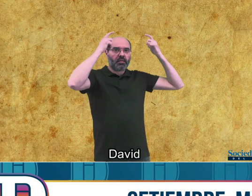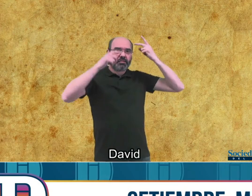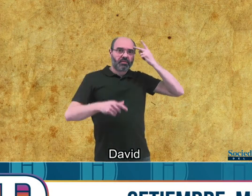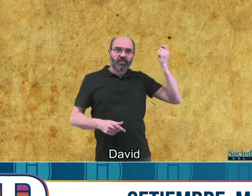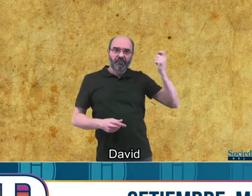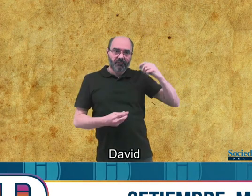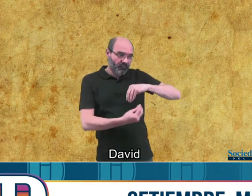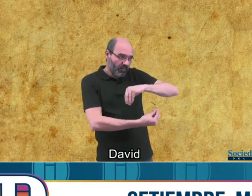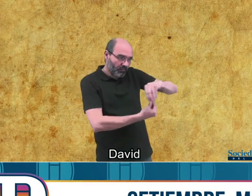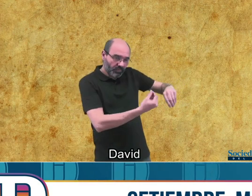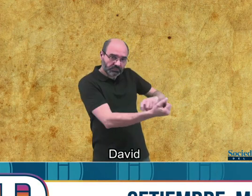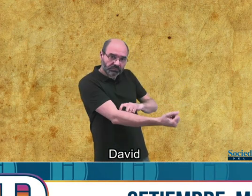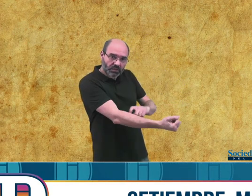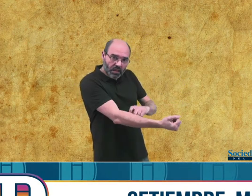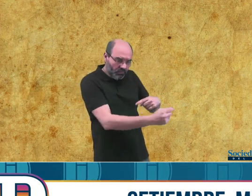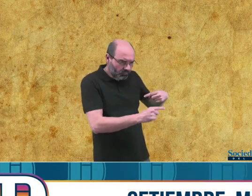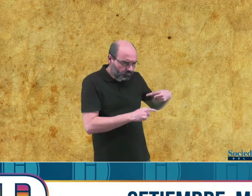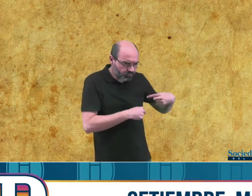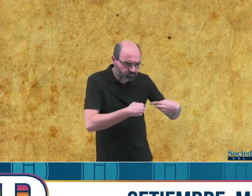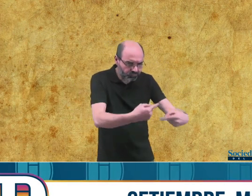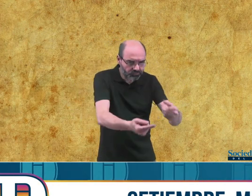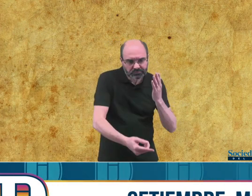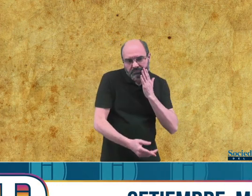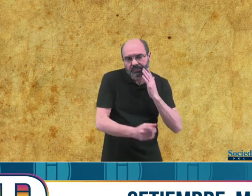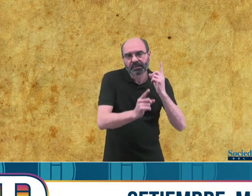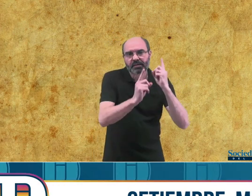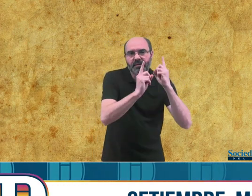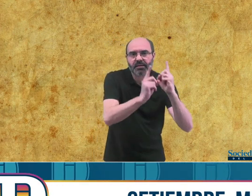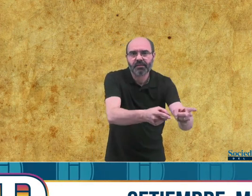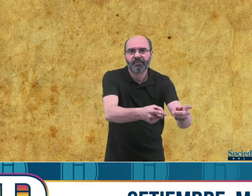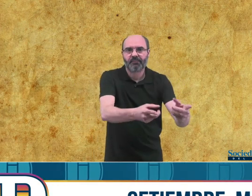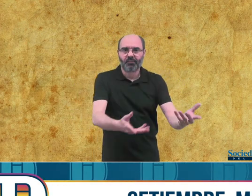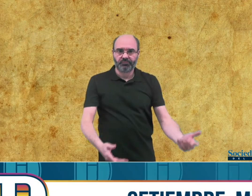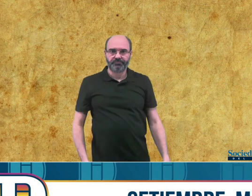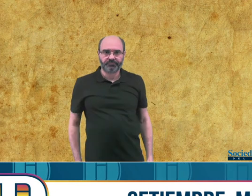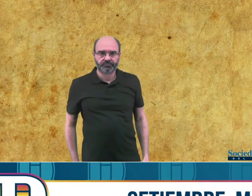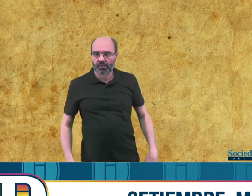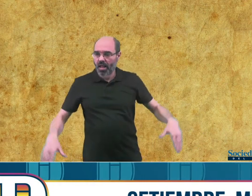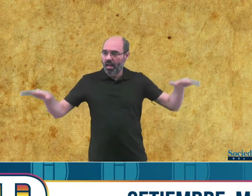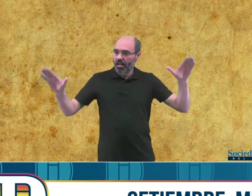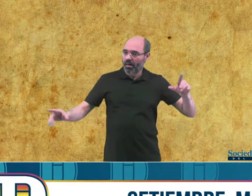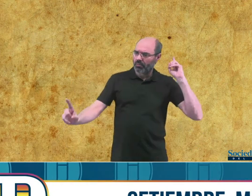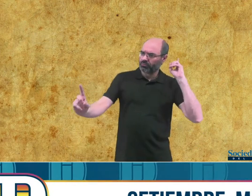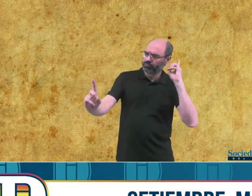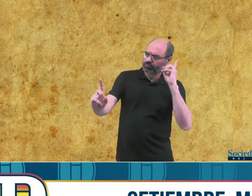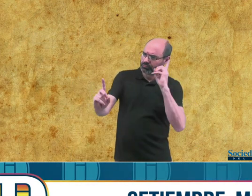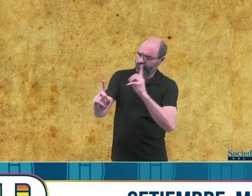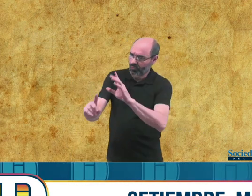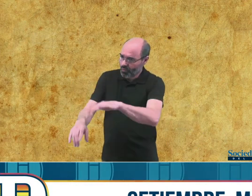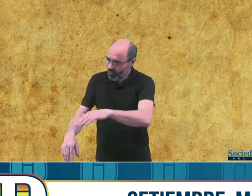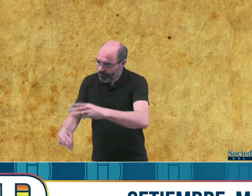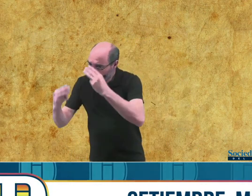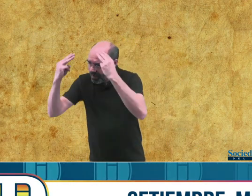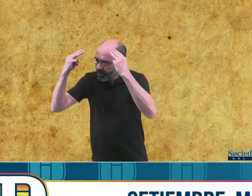el 1569 también hay un este acontecimiento también que que nos que nos anima a celebrarla que se terminaron de Traducir los